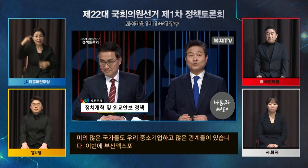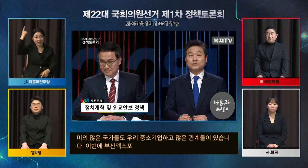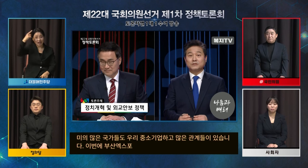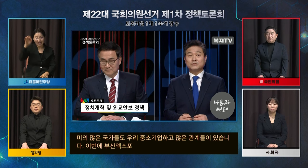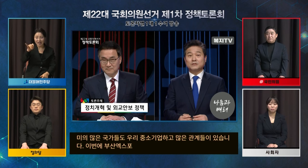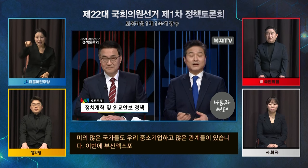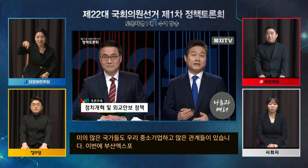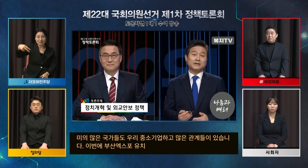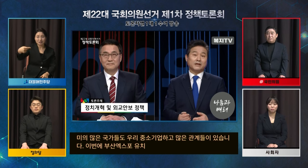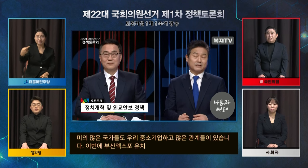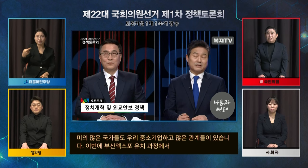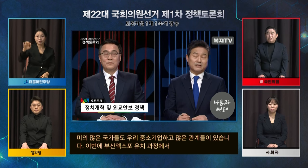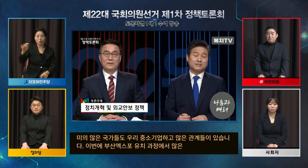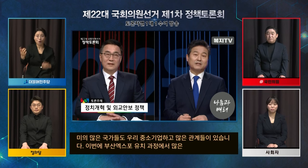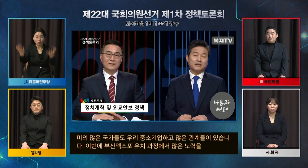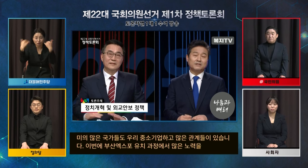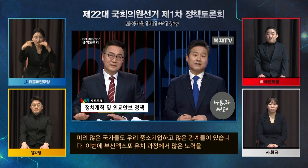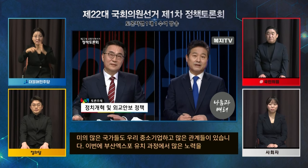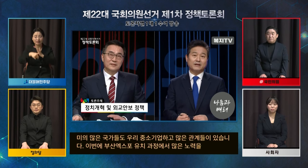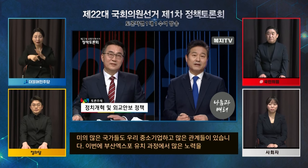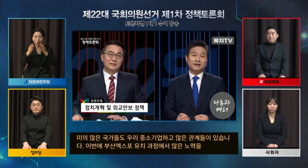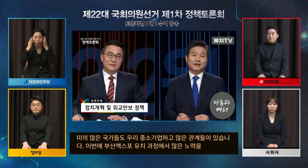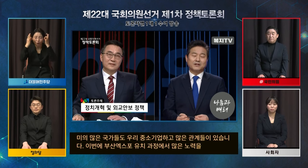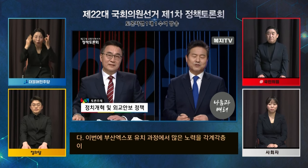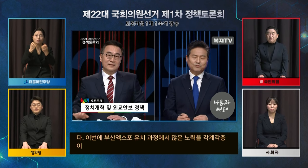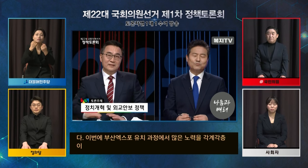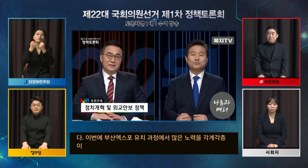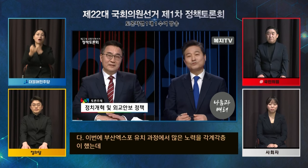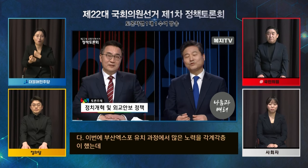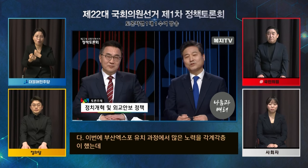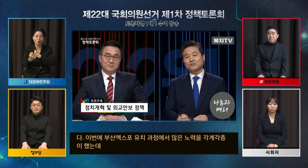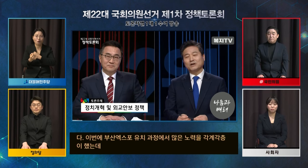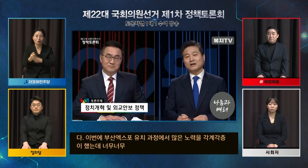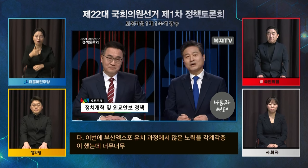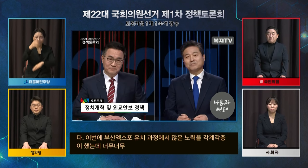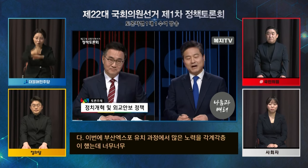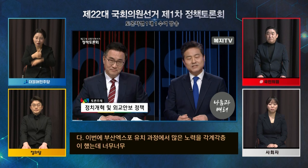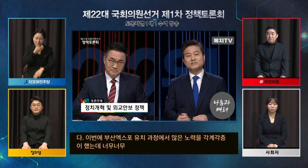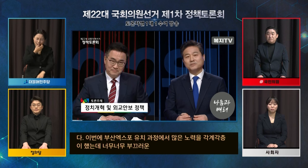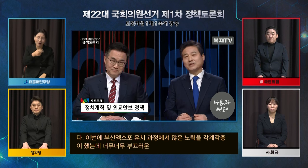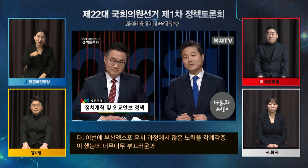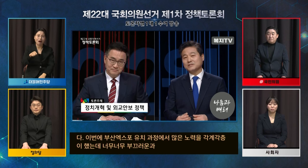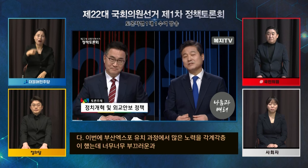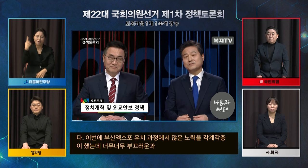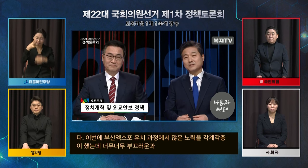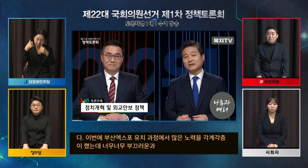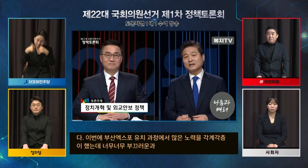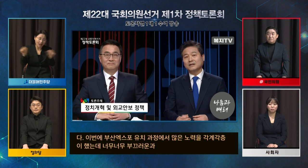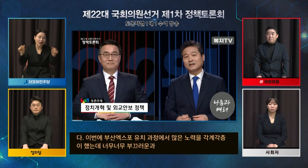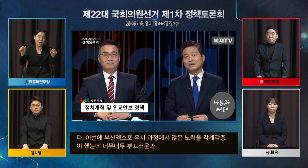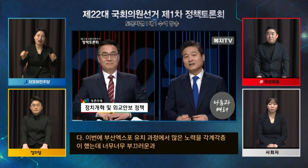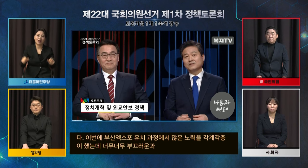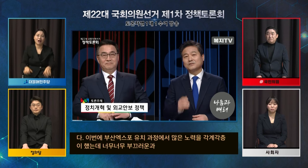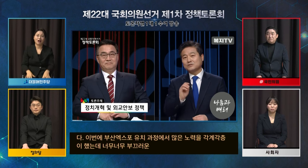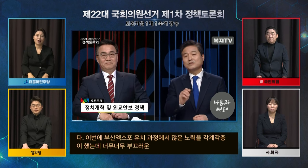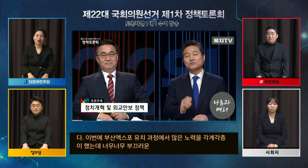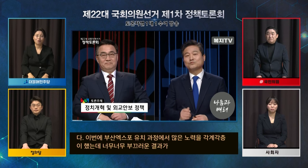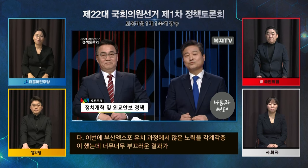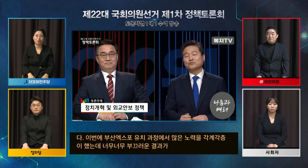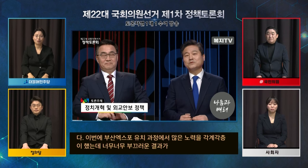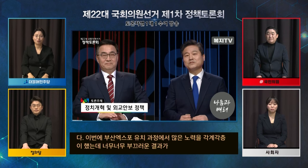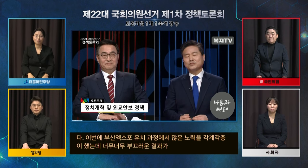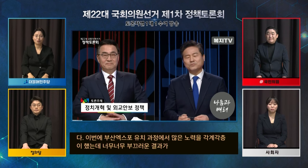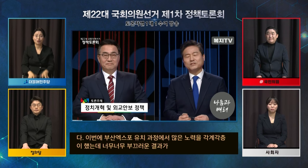참 많은 노력을 각층이 했는데 너무너무 부끄러운 결과가 망신스럽게 나왔지 않습니까? 그걸